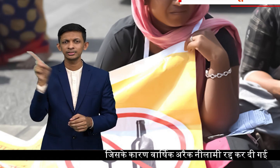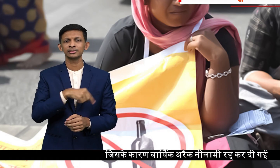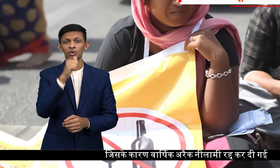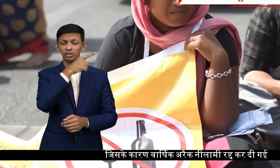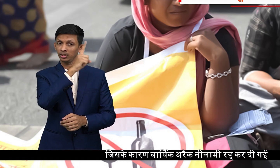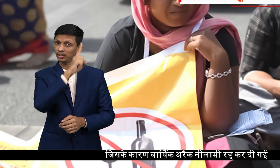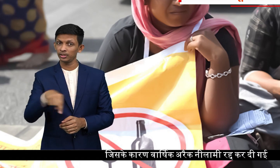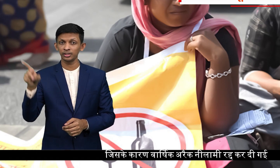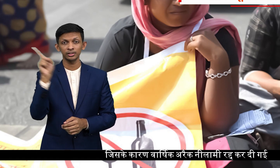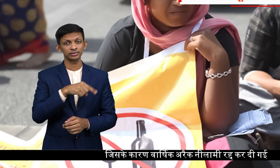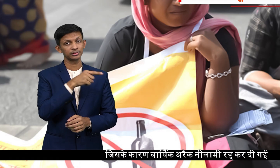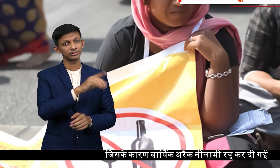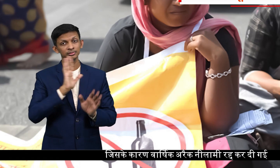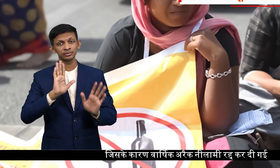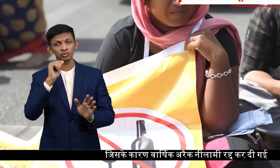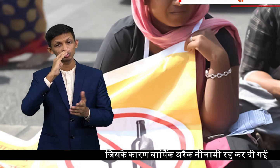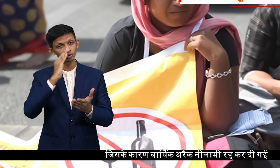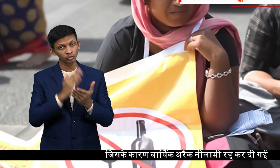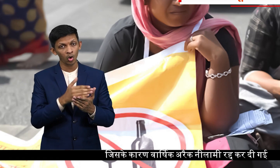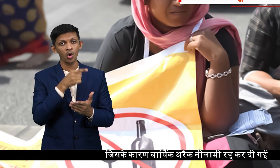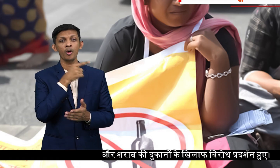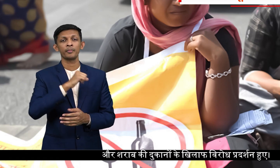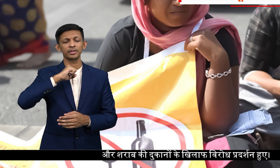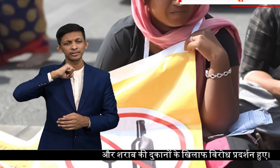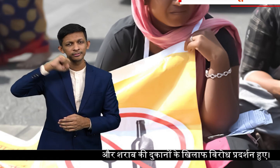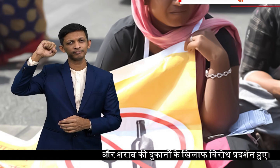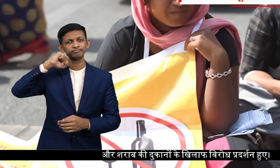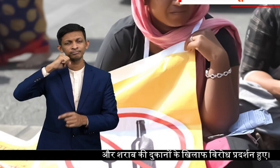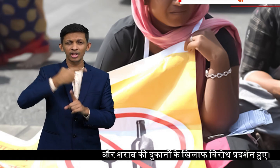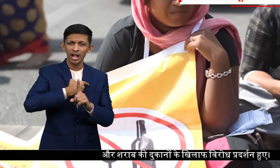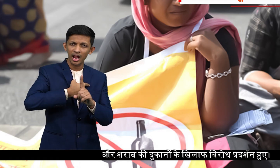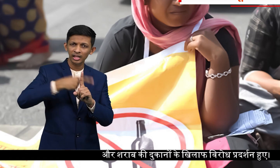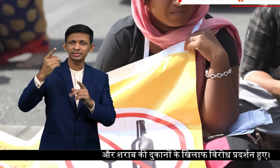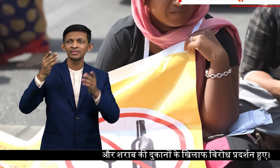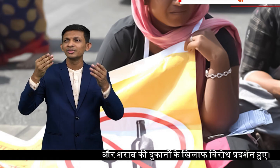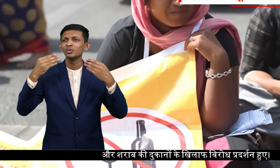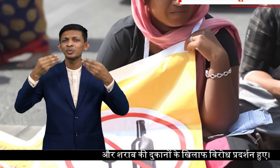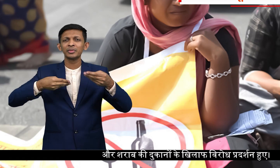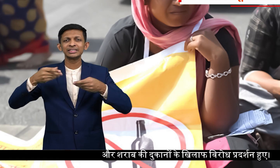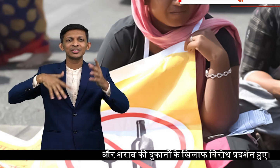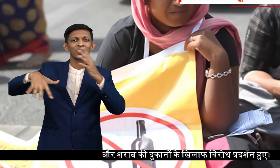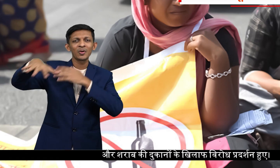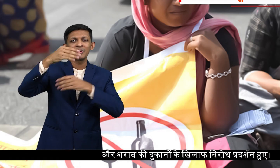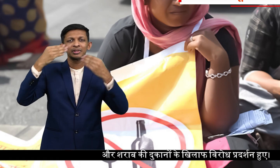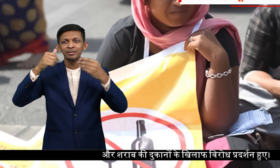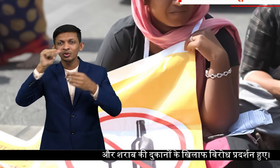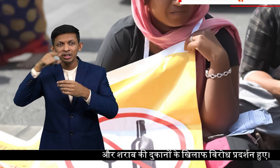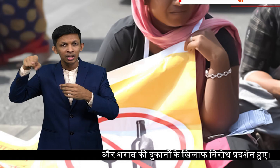वार्षिक अरेक नीलामी रद्द कर दी गई और शराब की दुकानों के खिलाफ विरोध